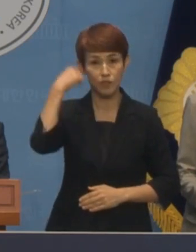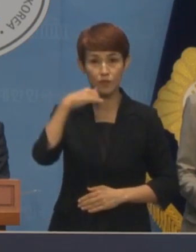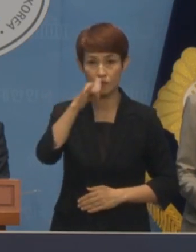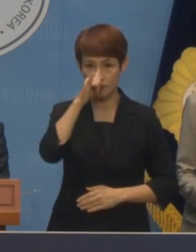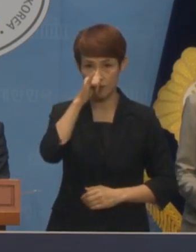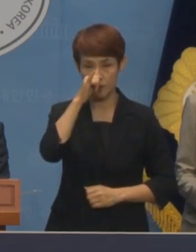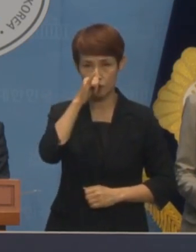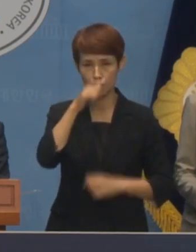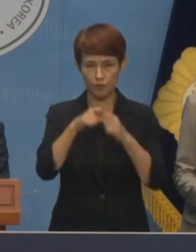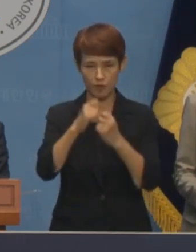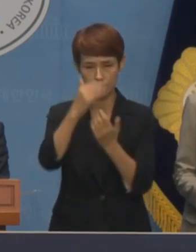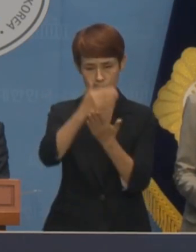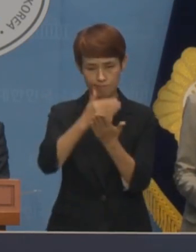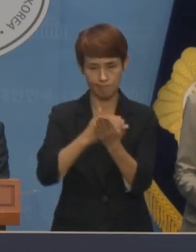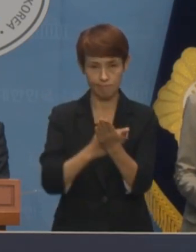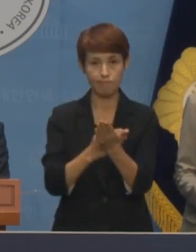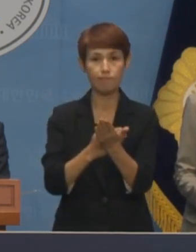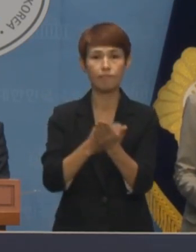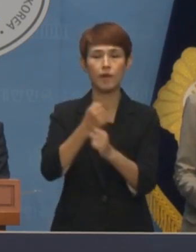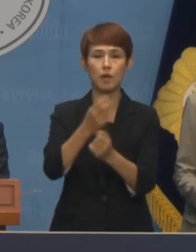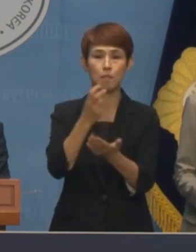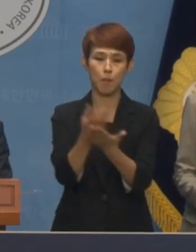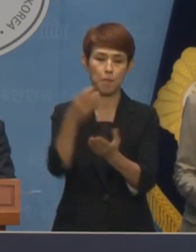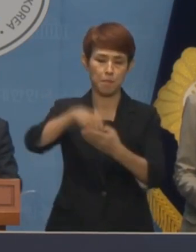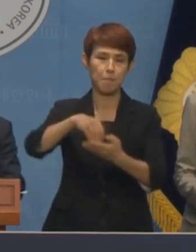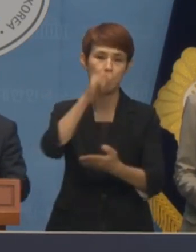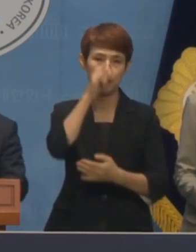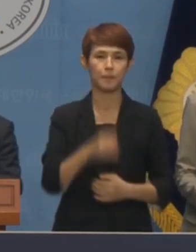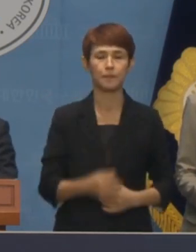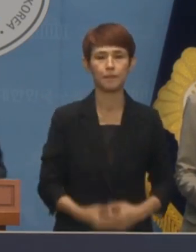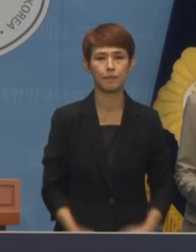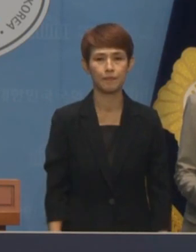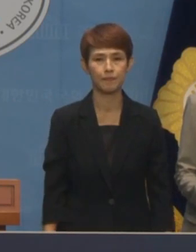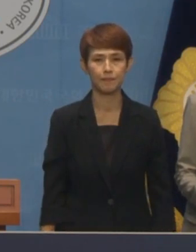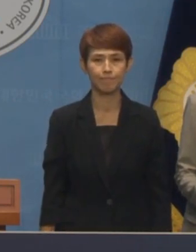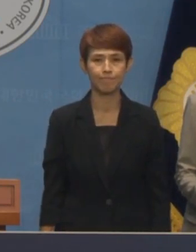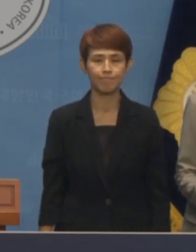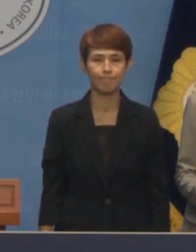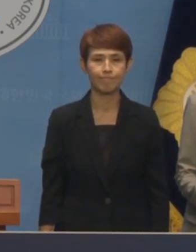구체적 방안으로 현실화하기 위한 고민을 담았습니다.